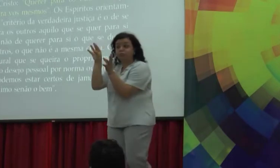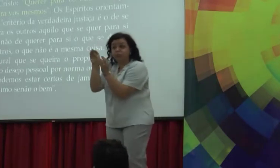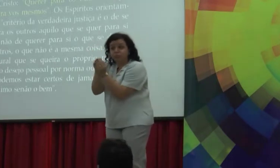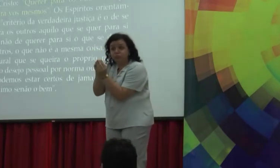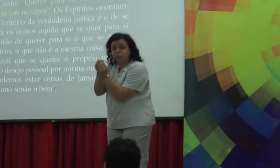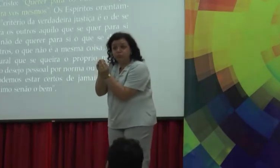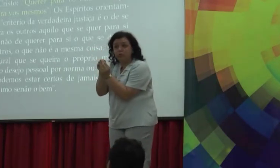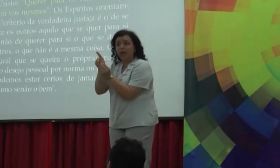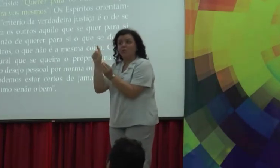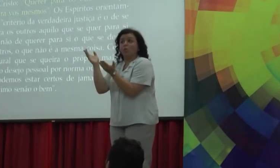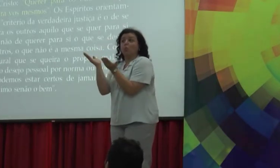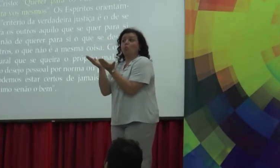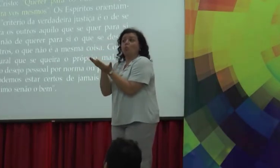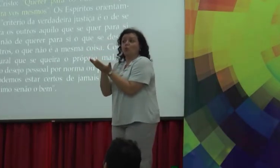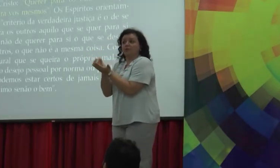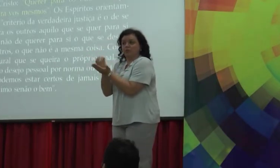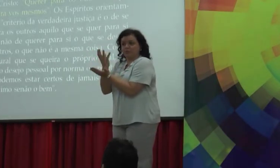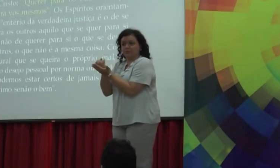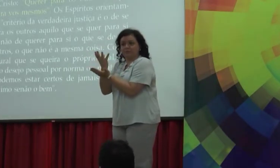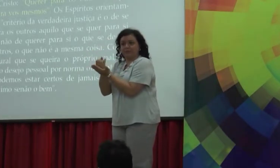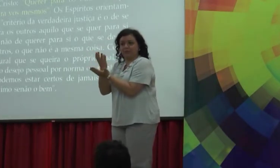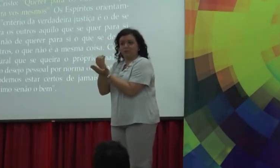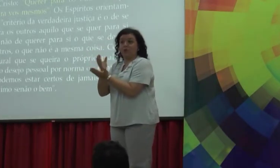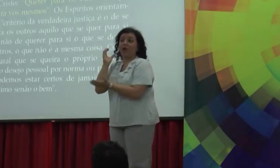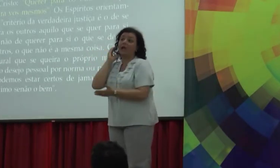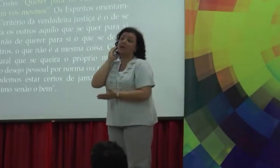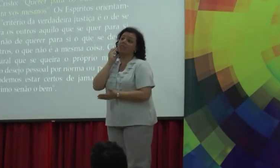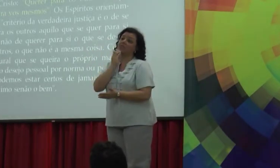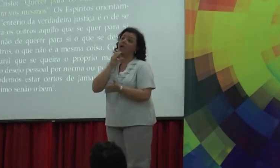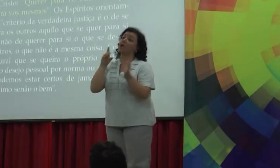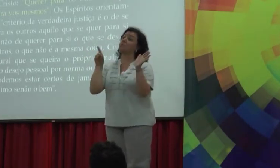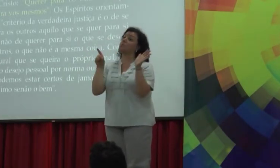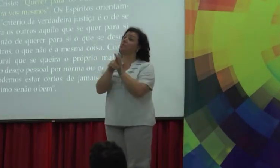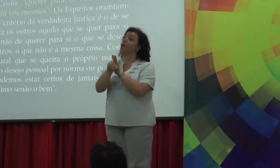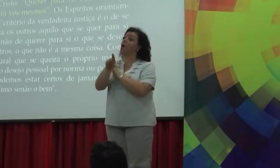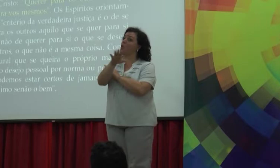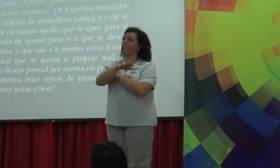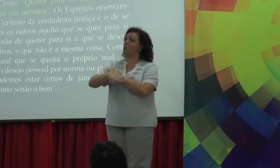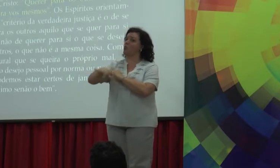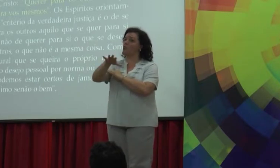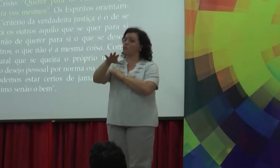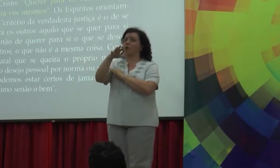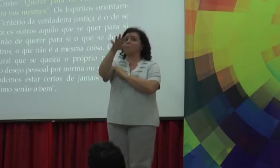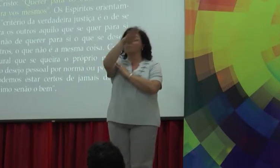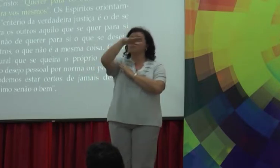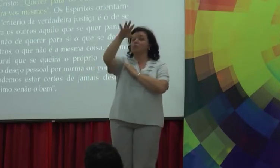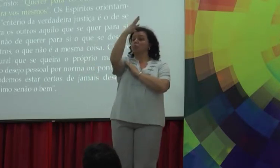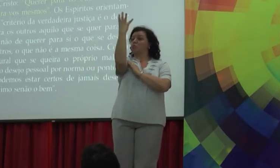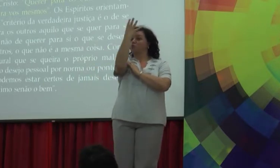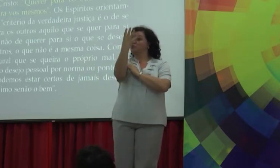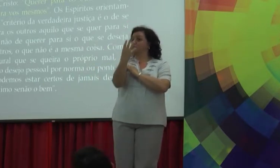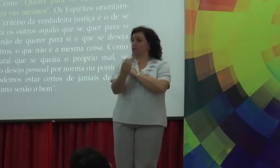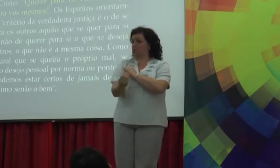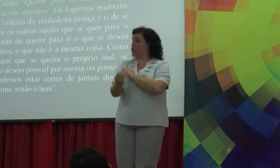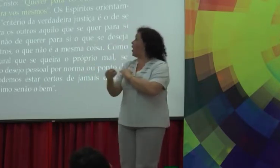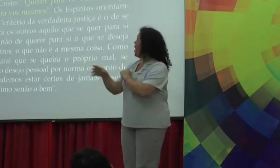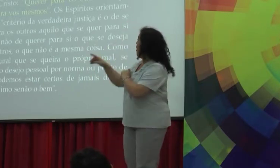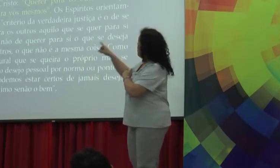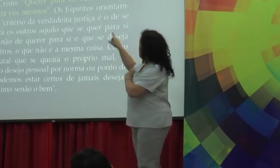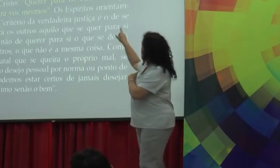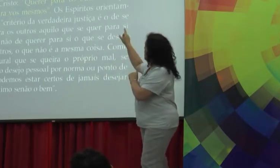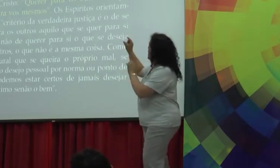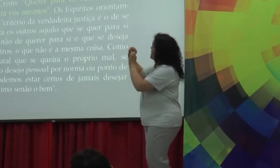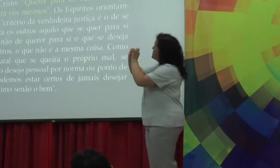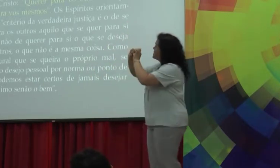Então, essa resposta resumida do livro dos Espíritos, Kardec pergunta ao plano espiritual.